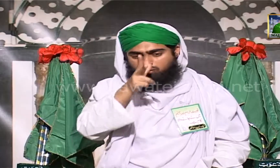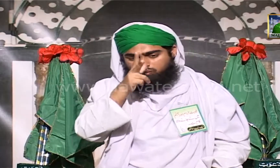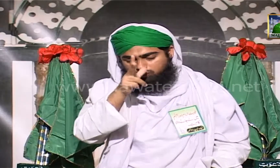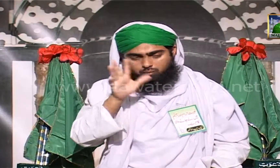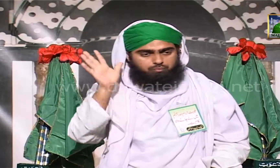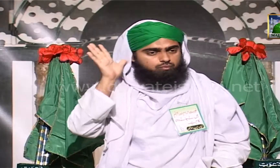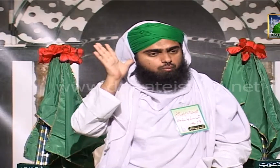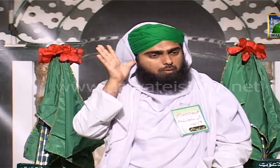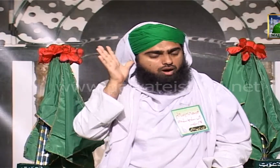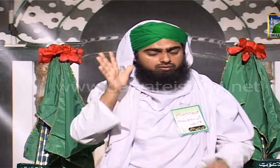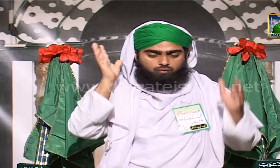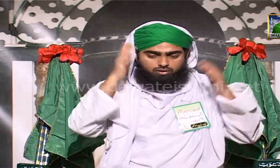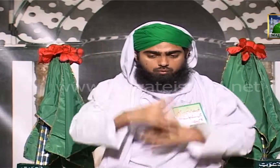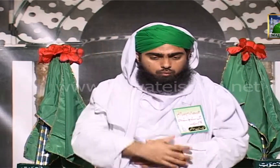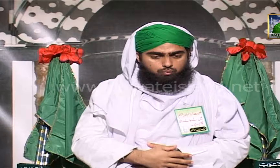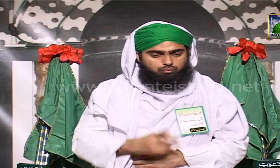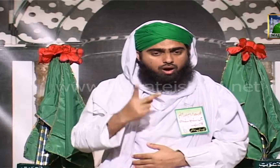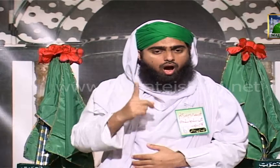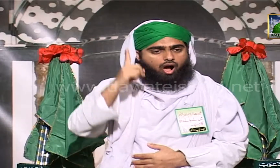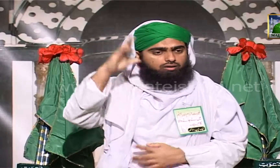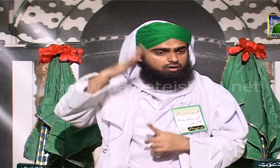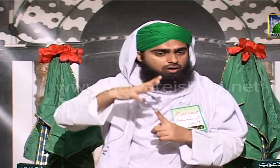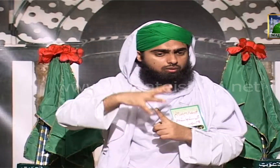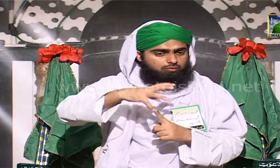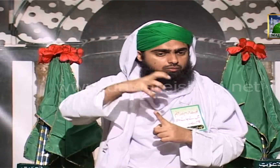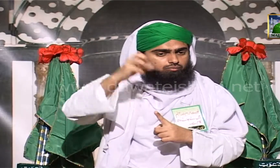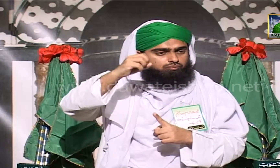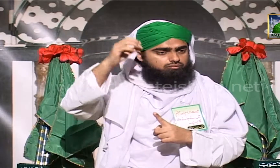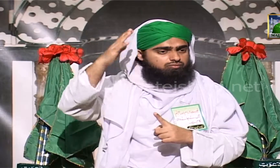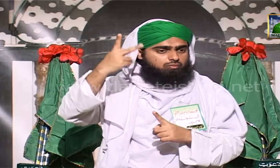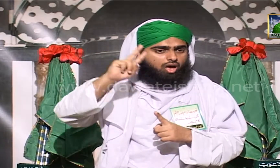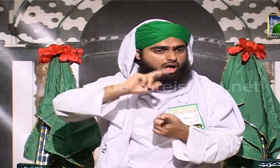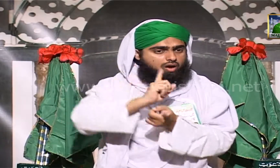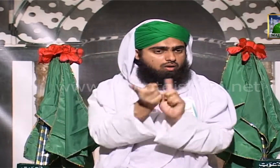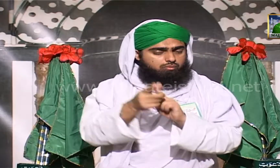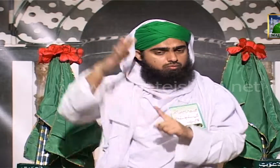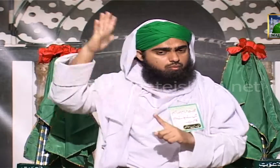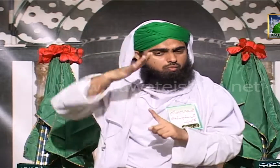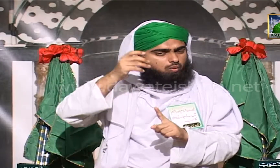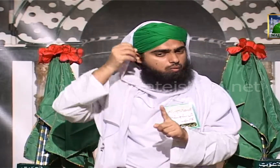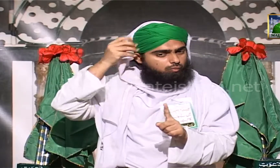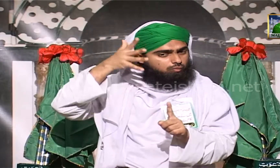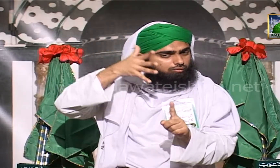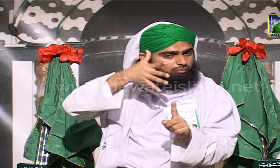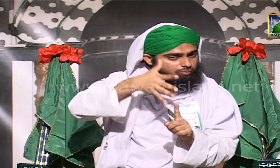اللہ تعالیٰ کا ارشاد ہے، حدیث قدسی ہے کہ بندہ نوافل کے ذریعے میرا قرب حاصل کرتا ہے، یہاں تک کہ